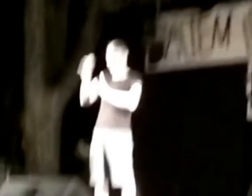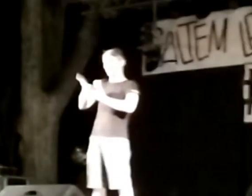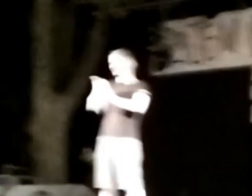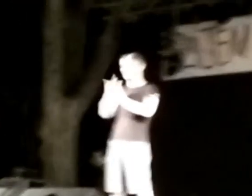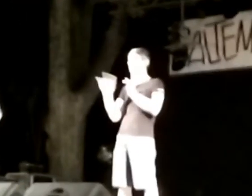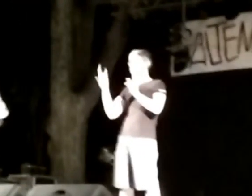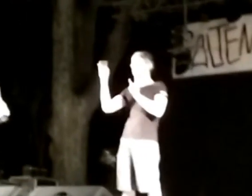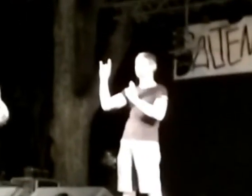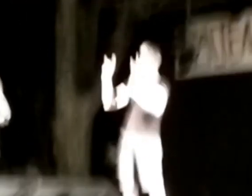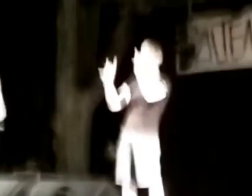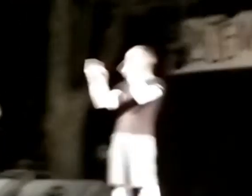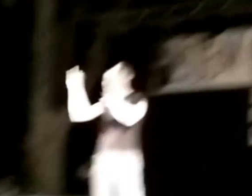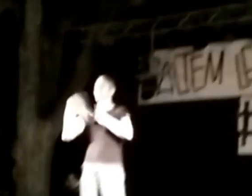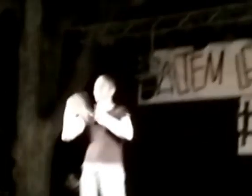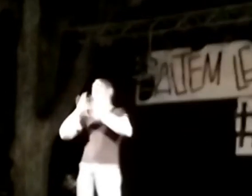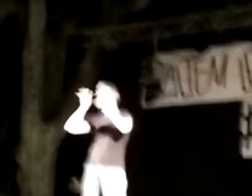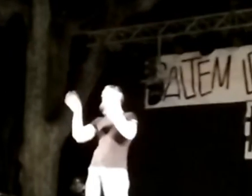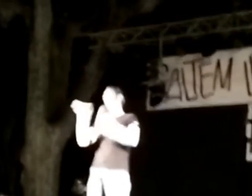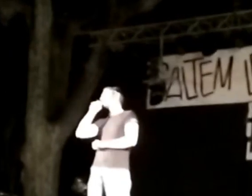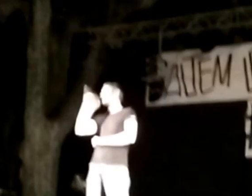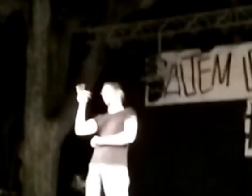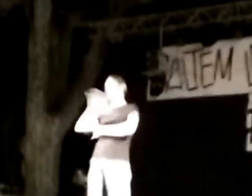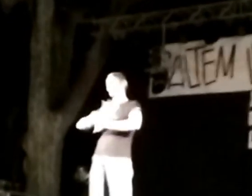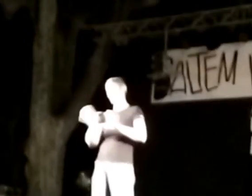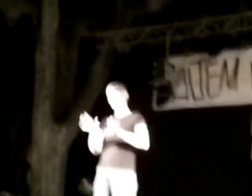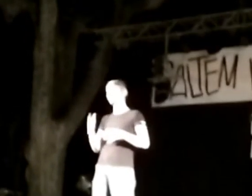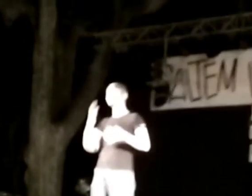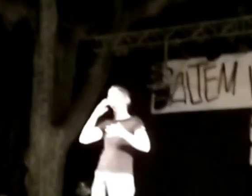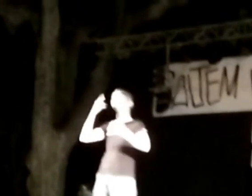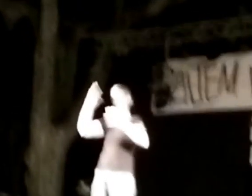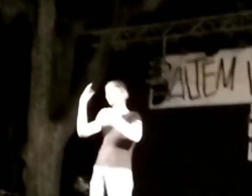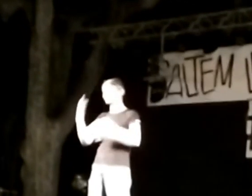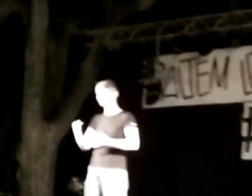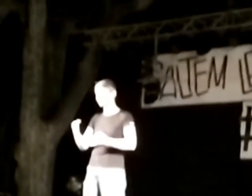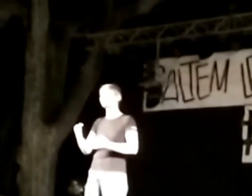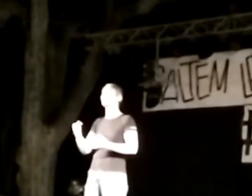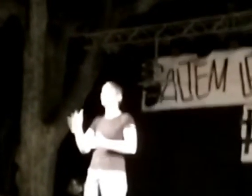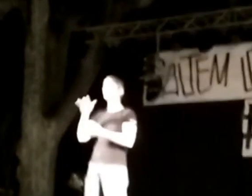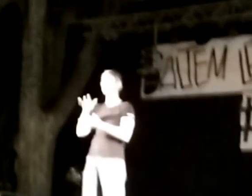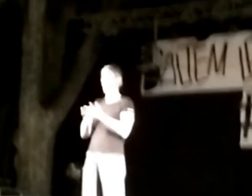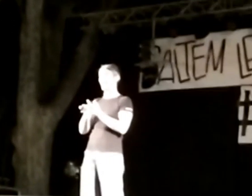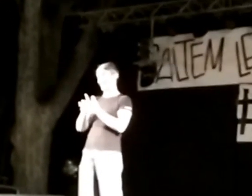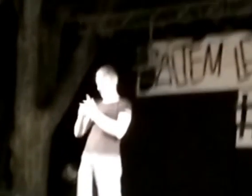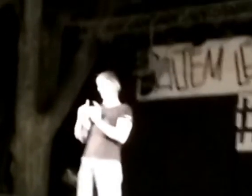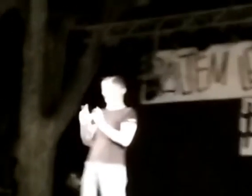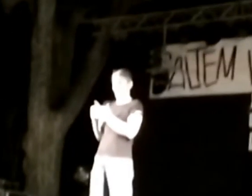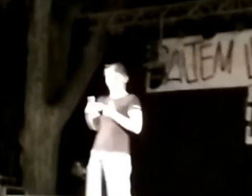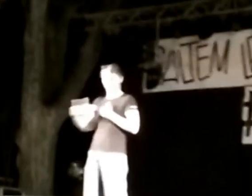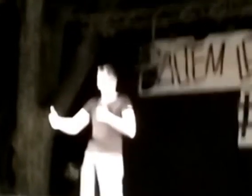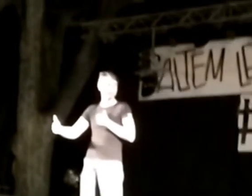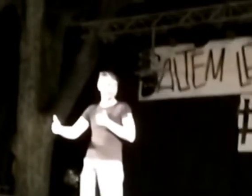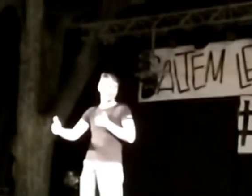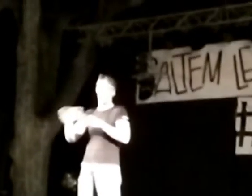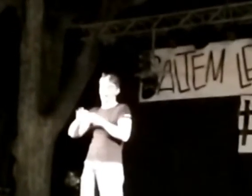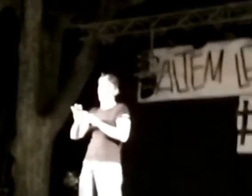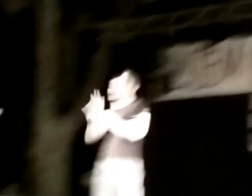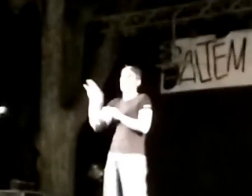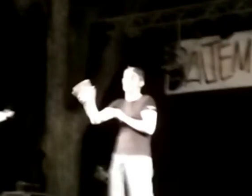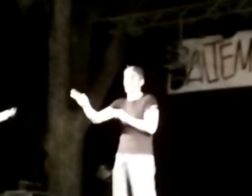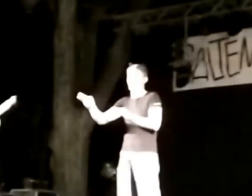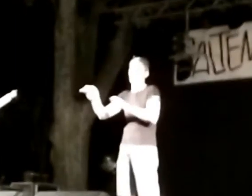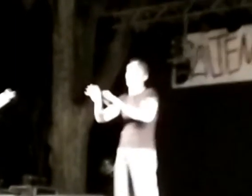clar, si quedava molt ben decorat i molt maco, saps? Però clar, ara tinc una reunió ja perquè hem de preparar la següent decoració